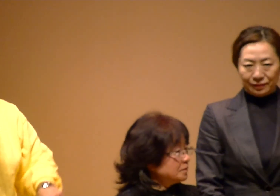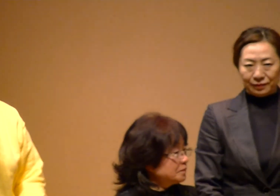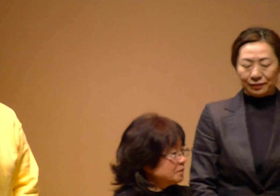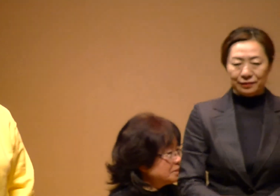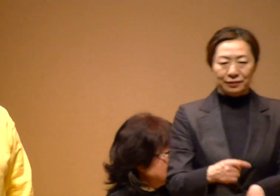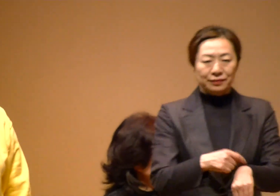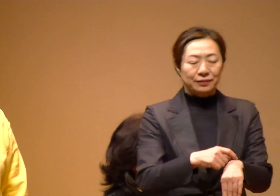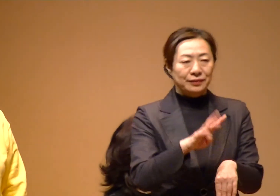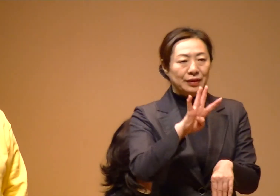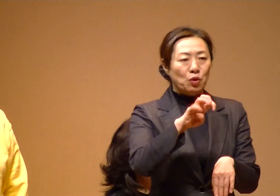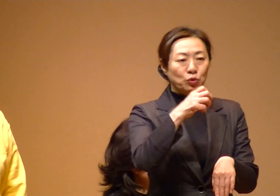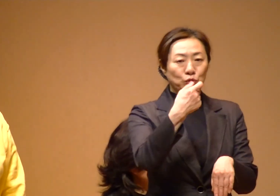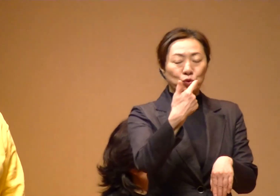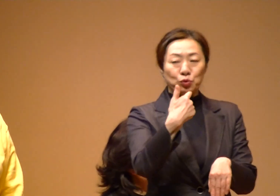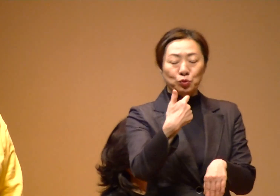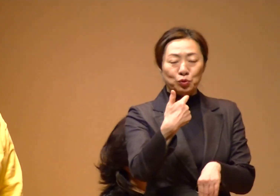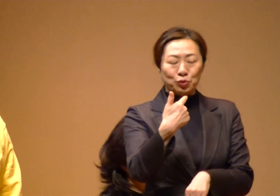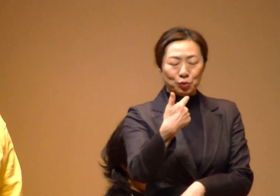46分、